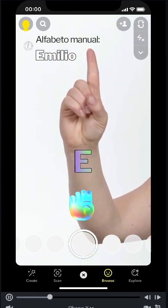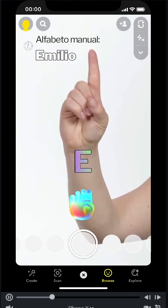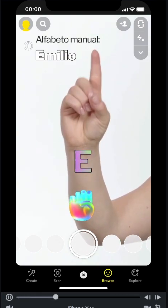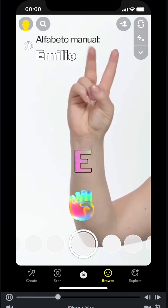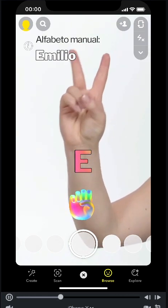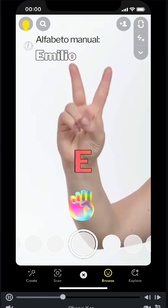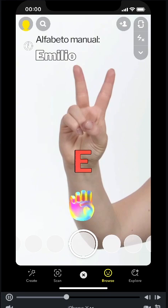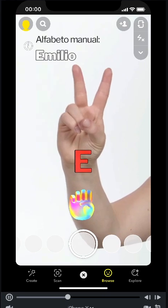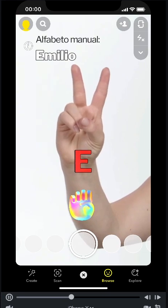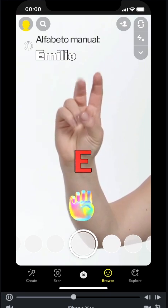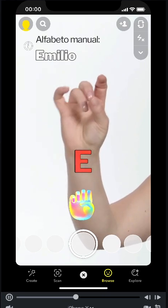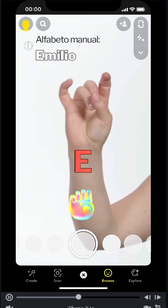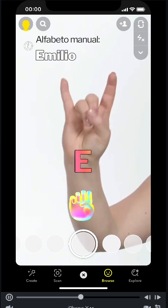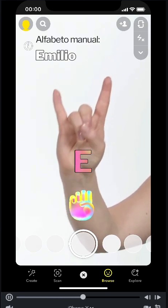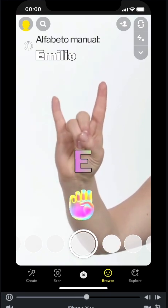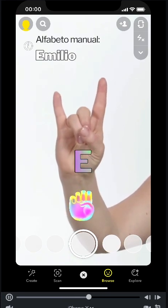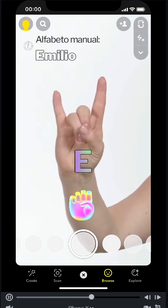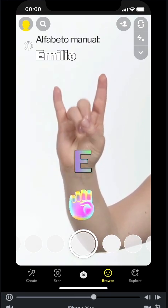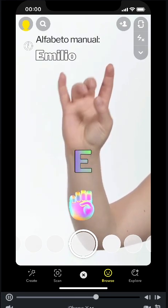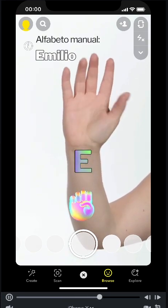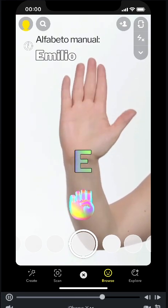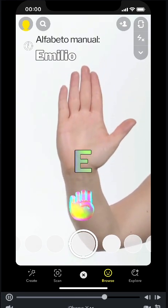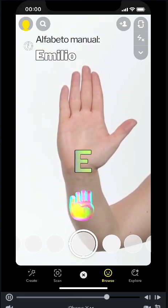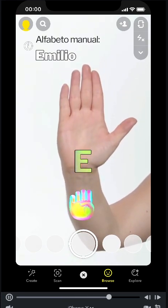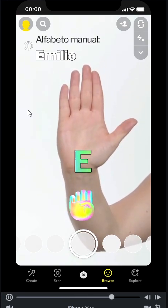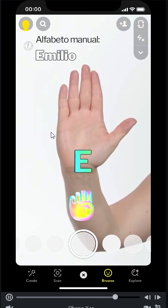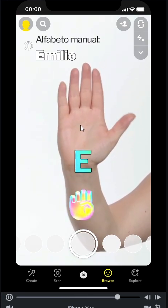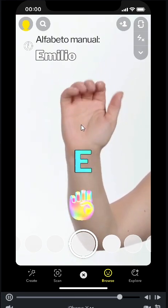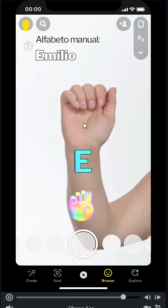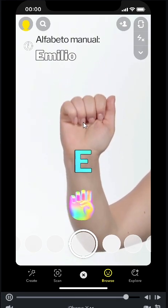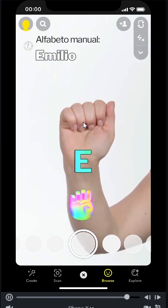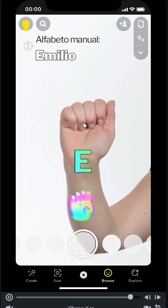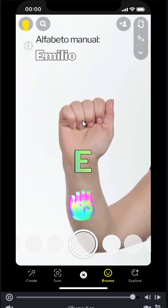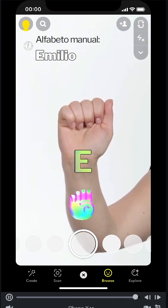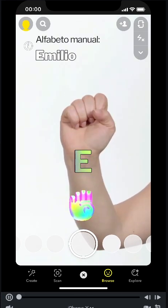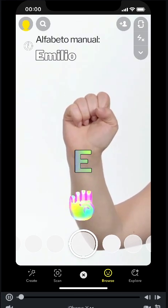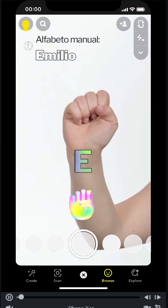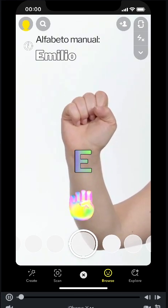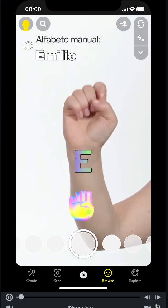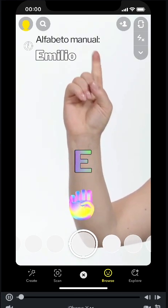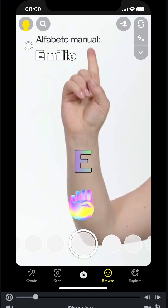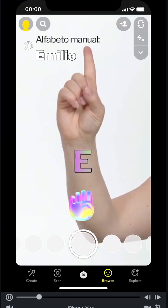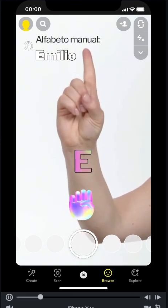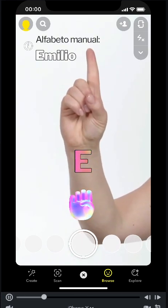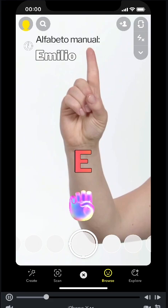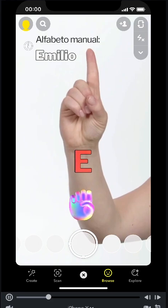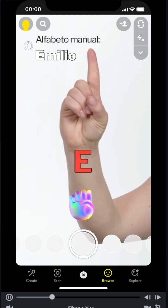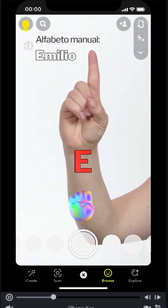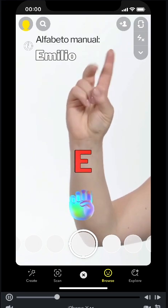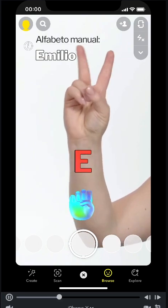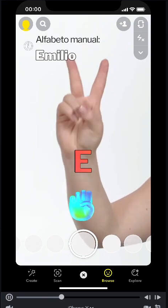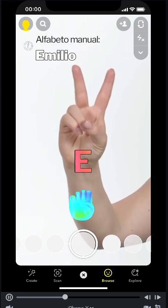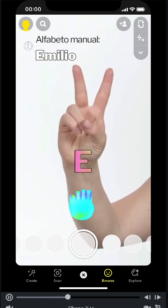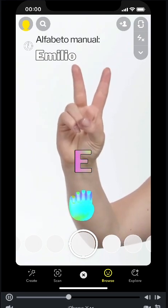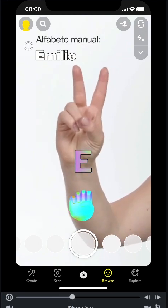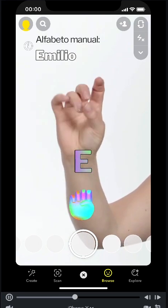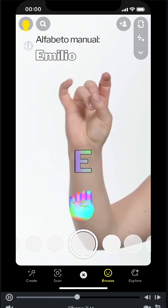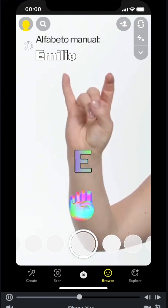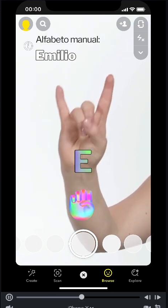alfabeto manual como yo, sería ideal agregar una especie de onboarding. Por eso, agregaremos un Screen Image.